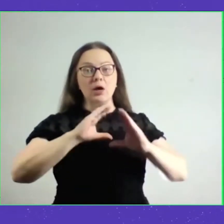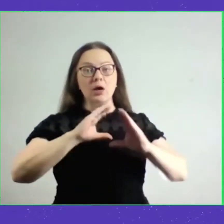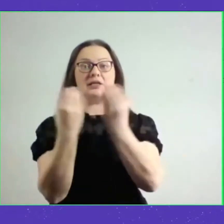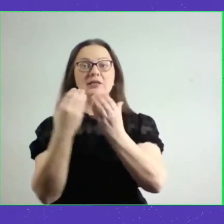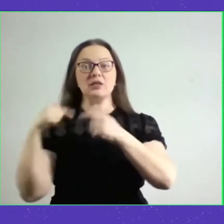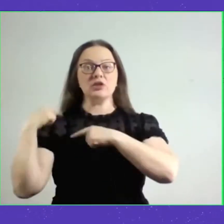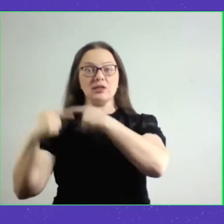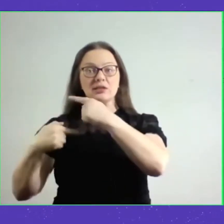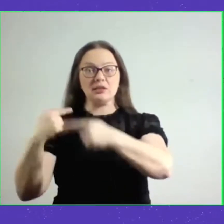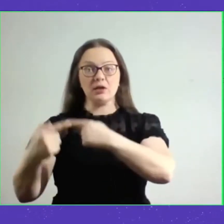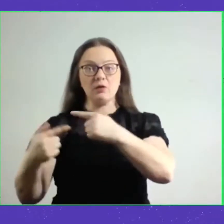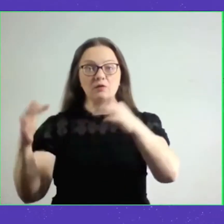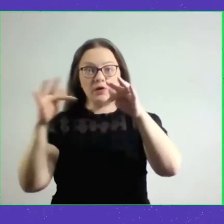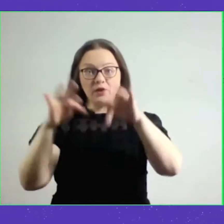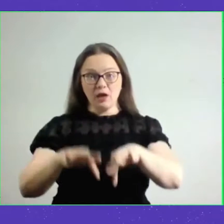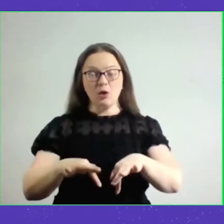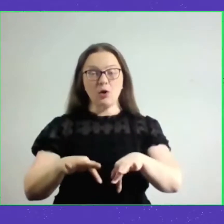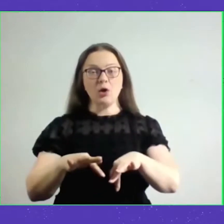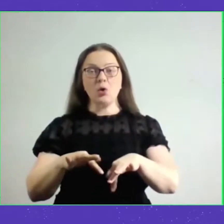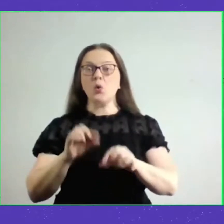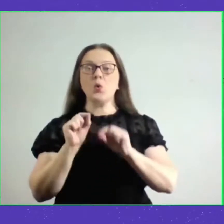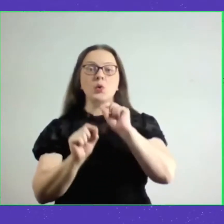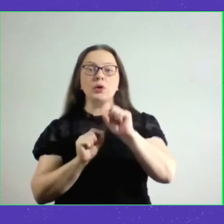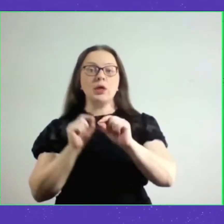conferência Geração Santa.